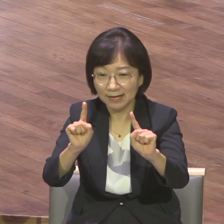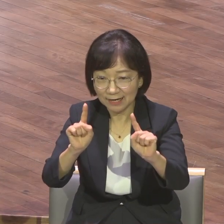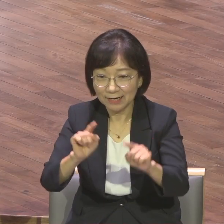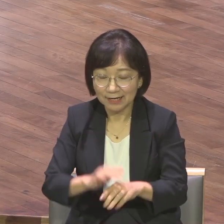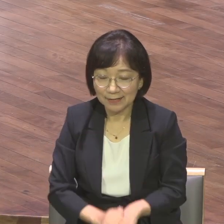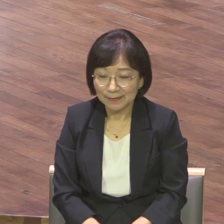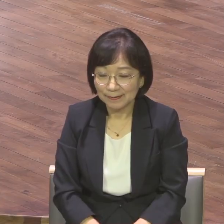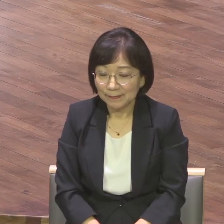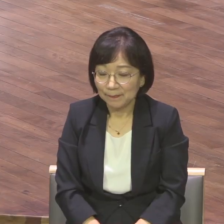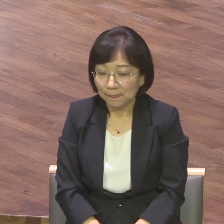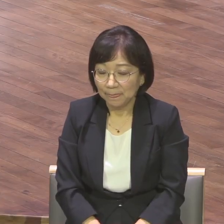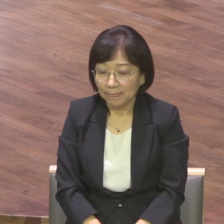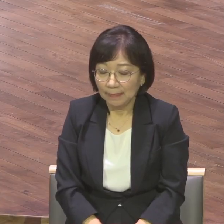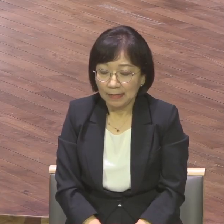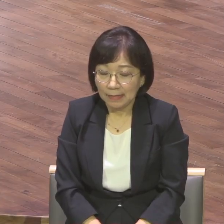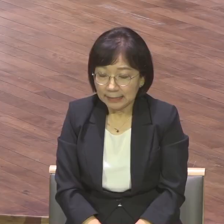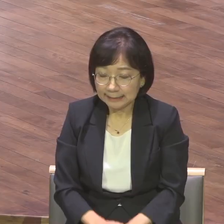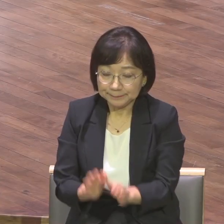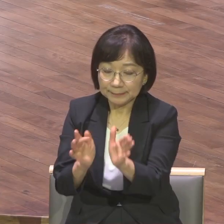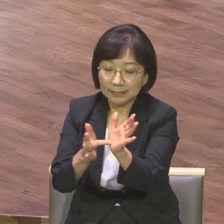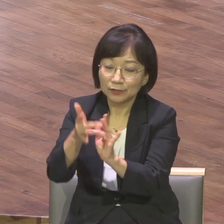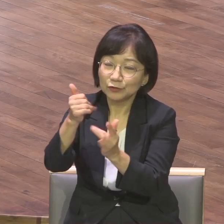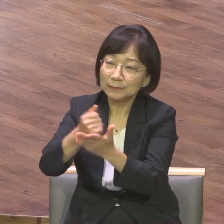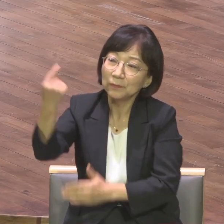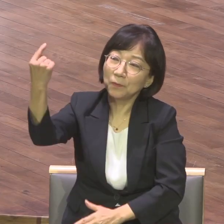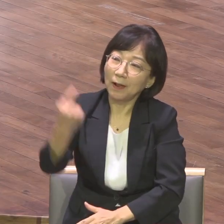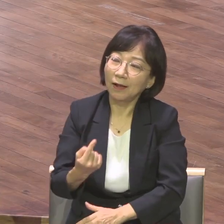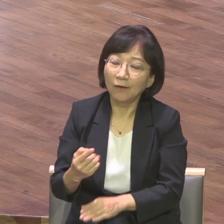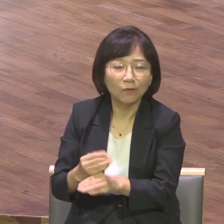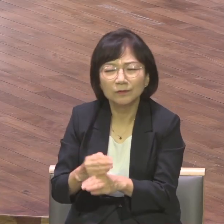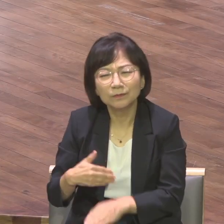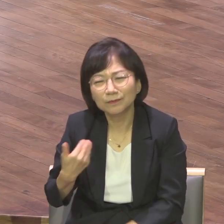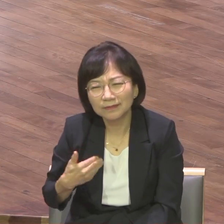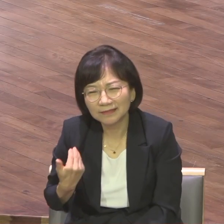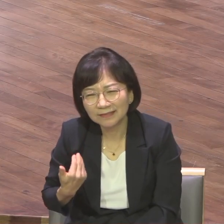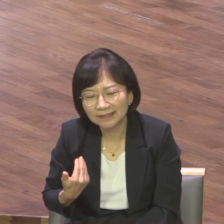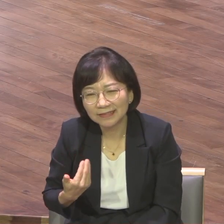언제 어떻게 예수님께서 재림주로 오시는지 모르기